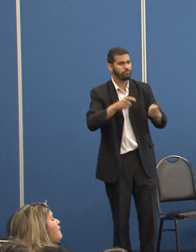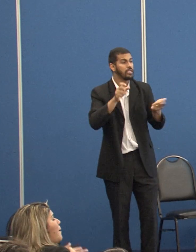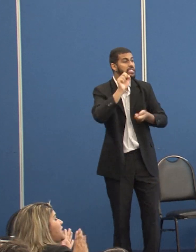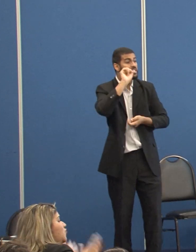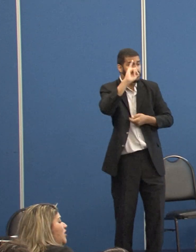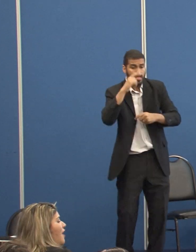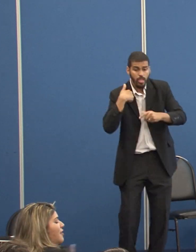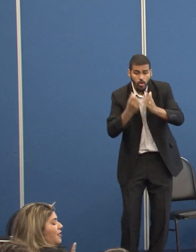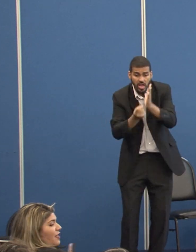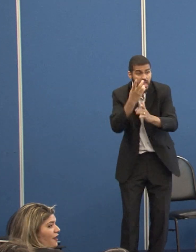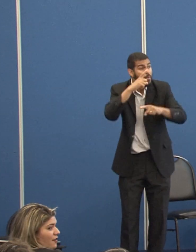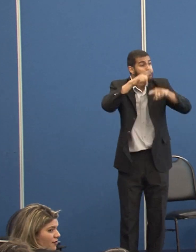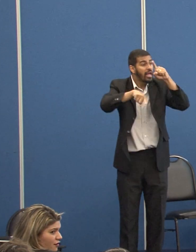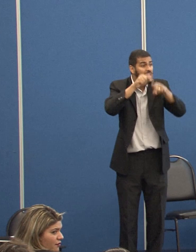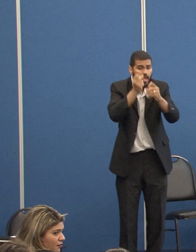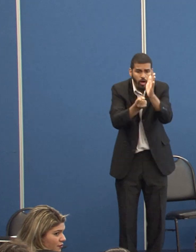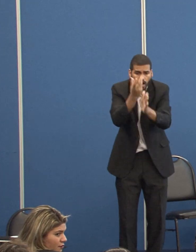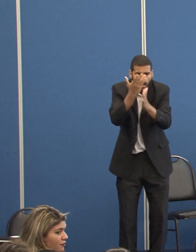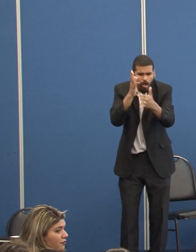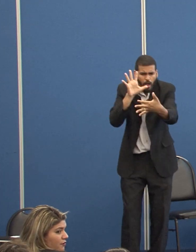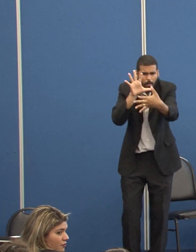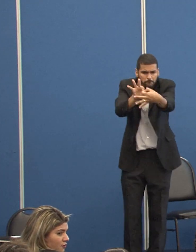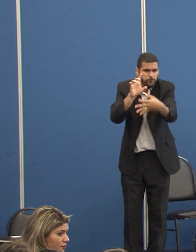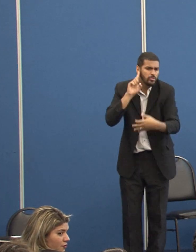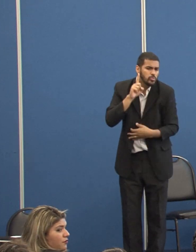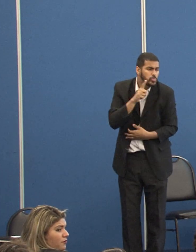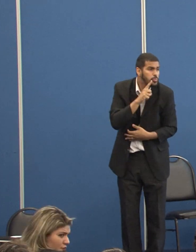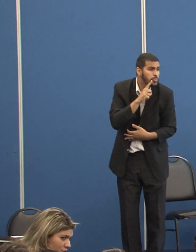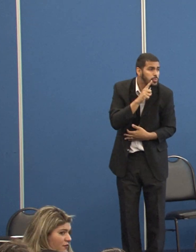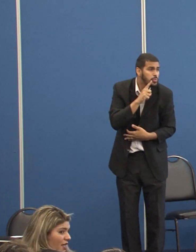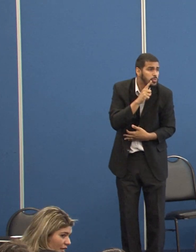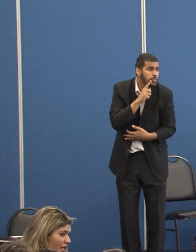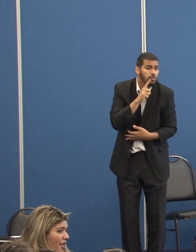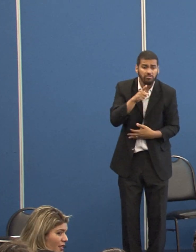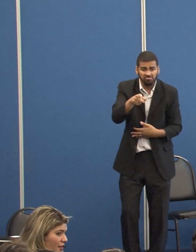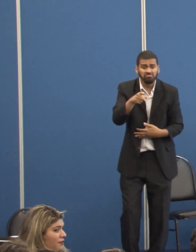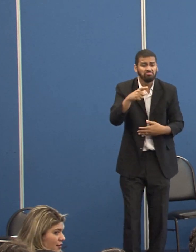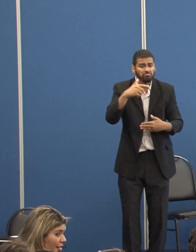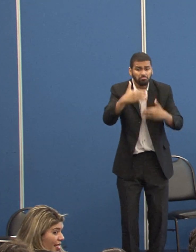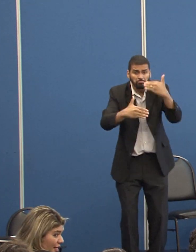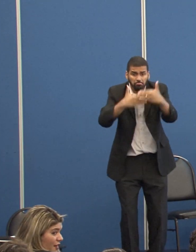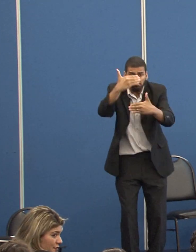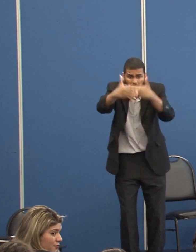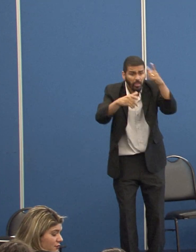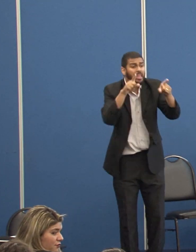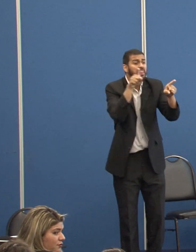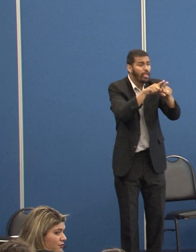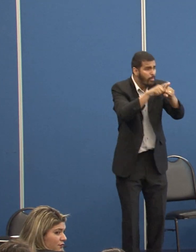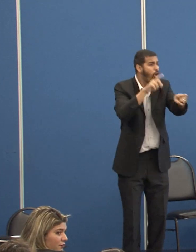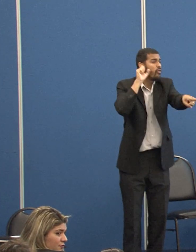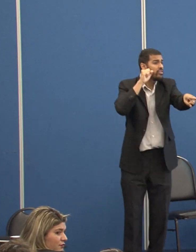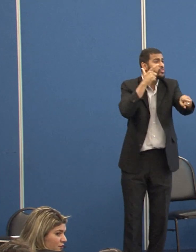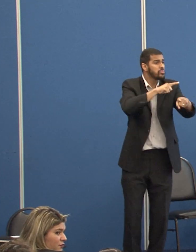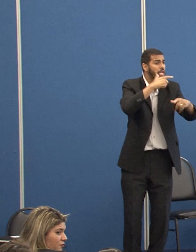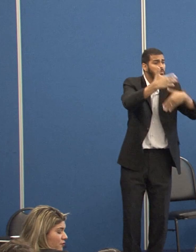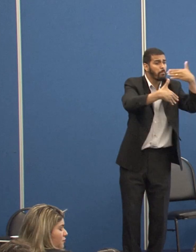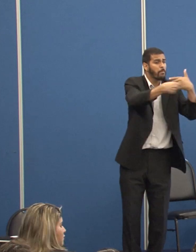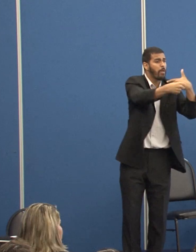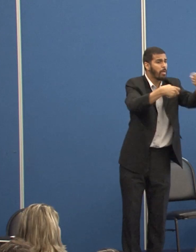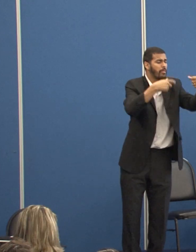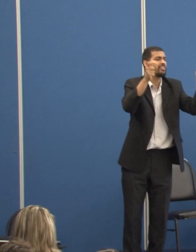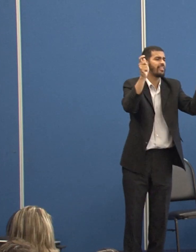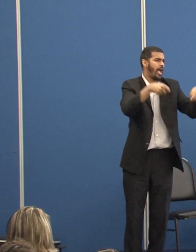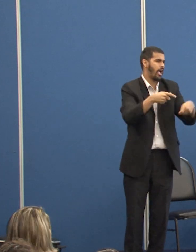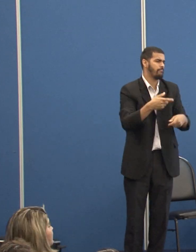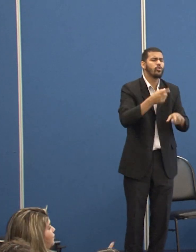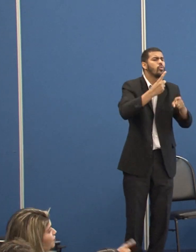aluno surdo, automaticamente eu estou pensando nos demais alunos também ouvintes. Por quê? Porque nós, lá no início,